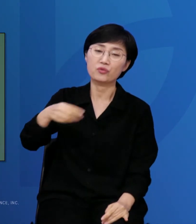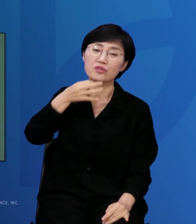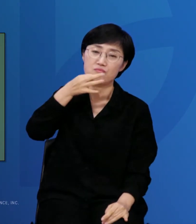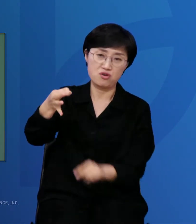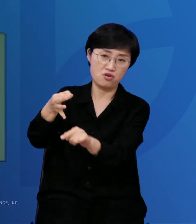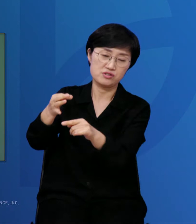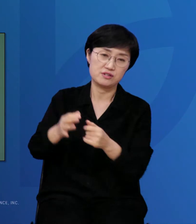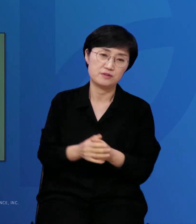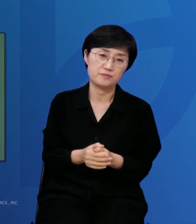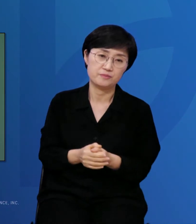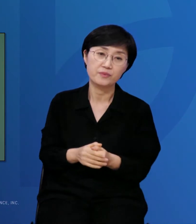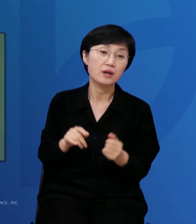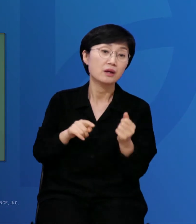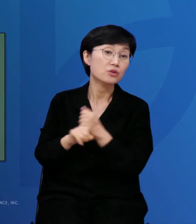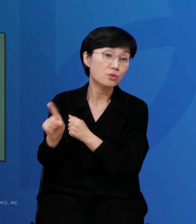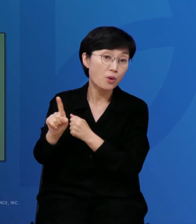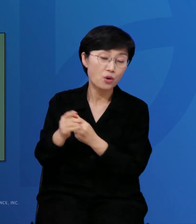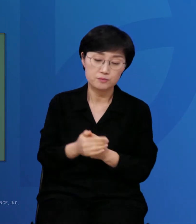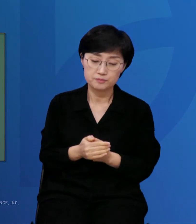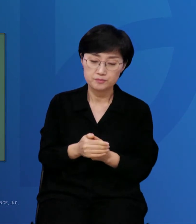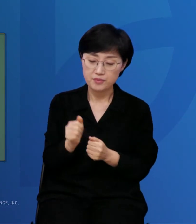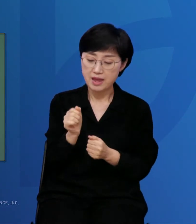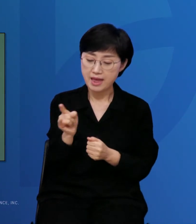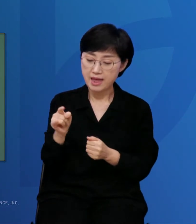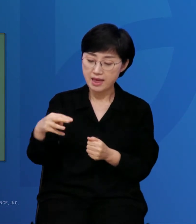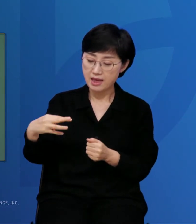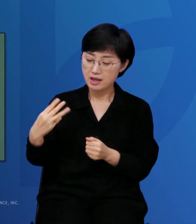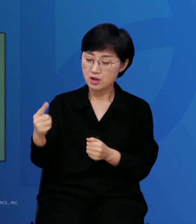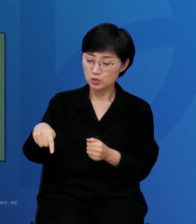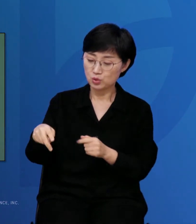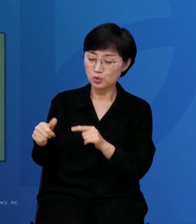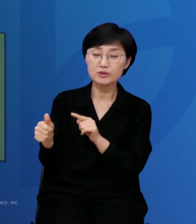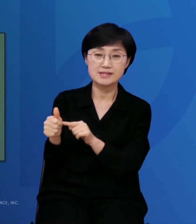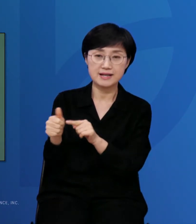이유는 이 사람이 로마에 굉장히 아부해서